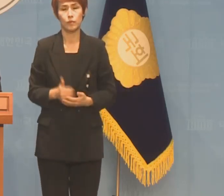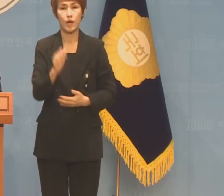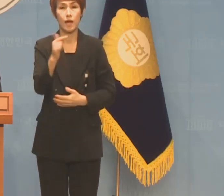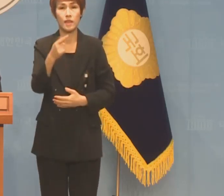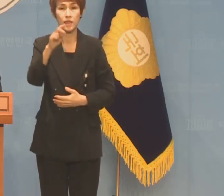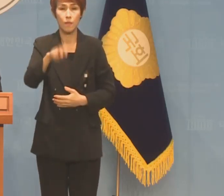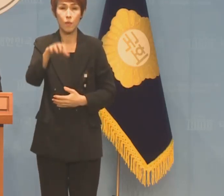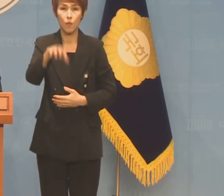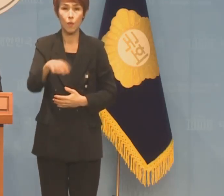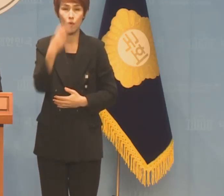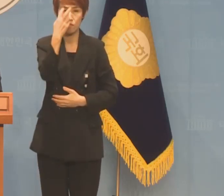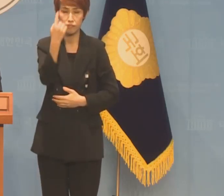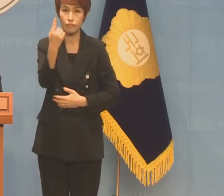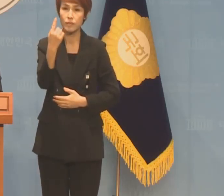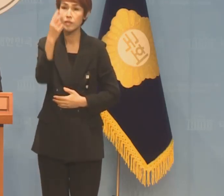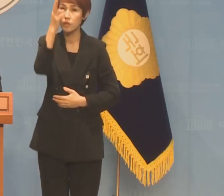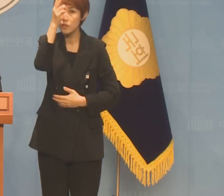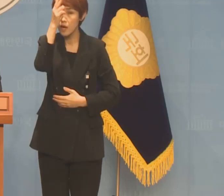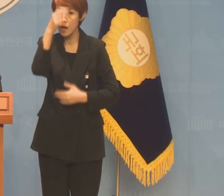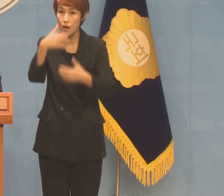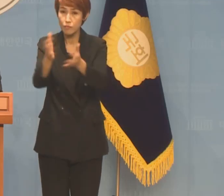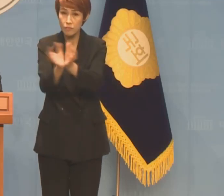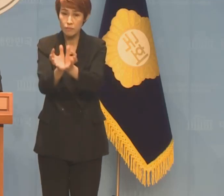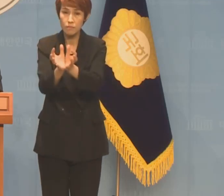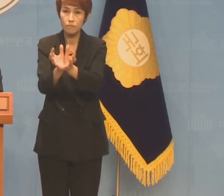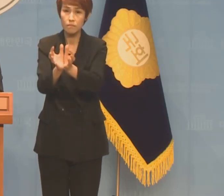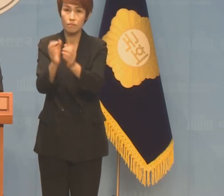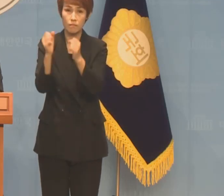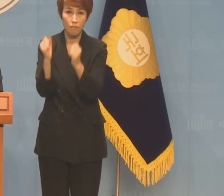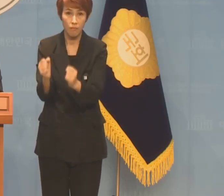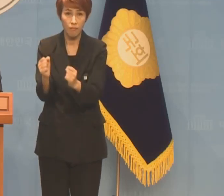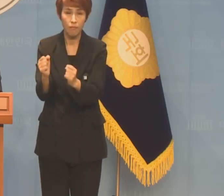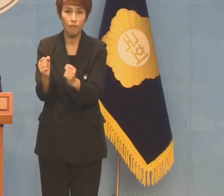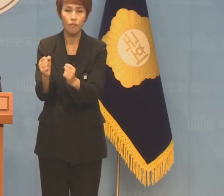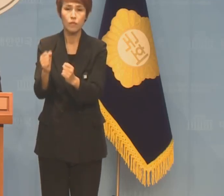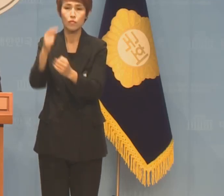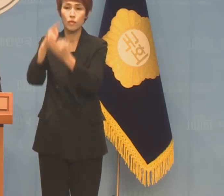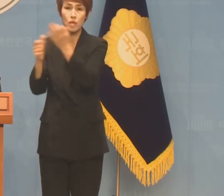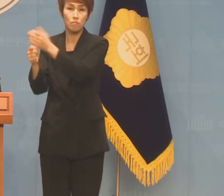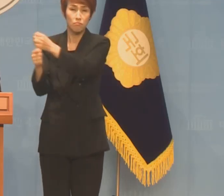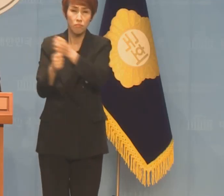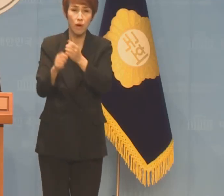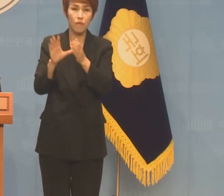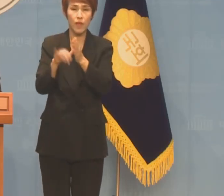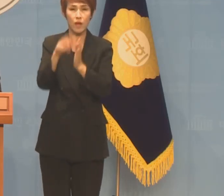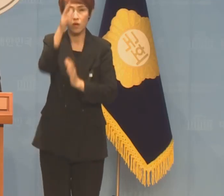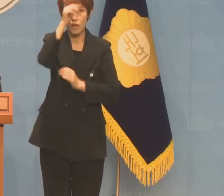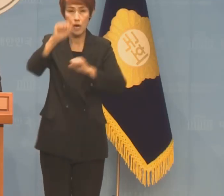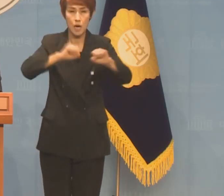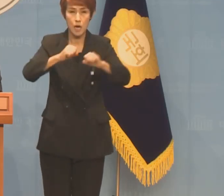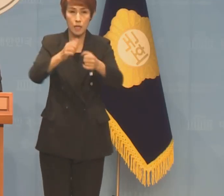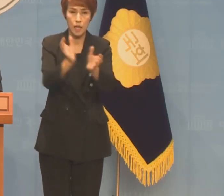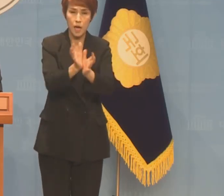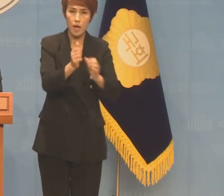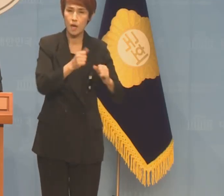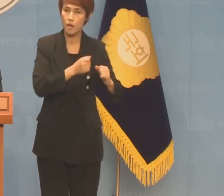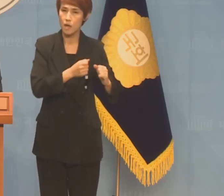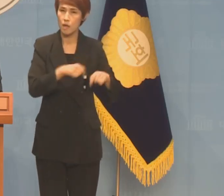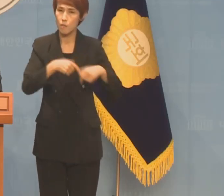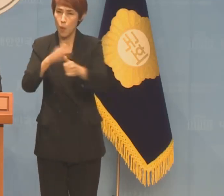관저 경비에 경찰 경비부대가 동원됐는데 윤석열 체포에는 경찰 기동대 투입이 검토되고 있기